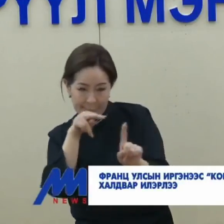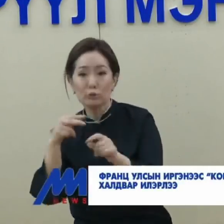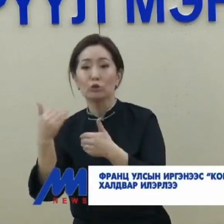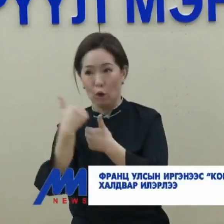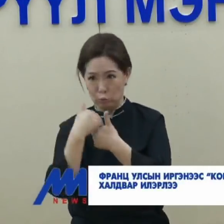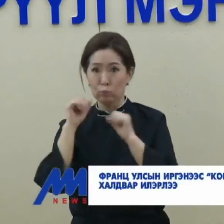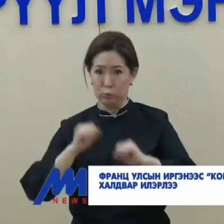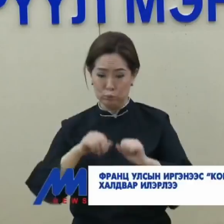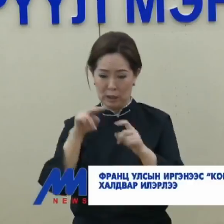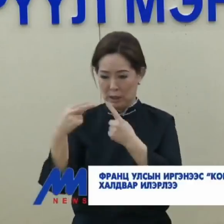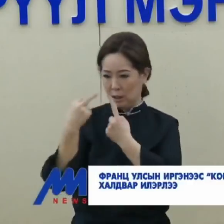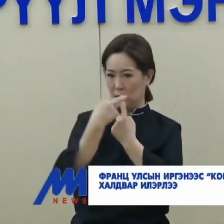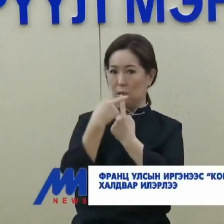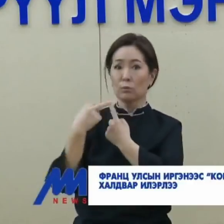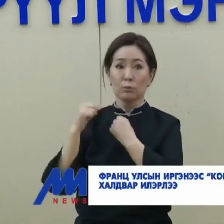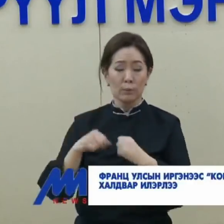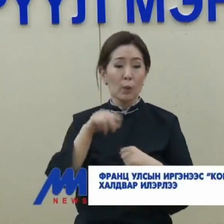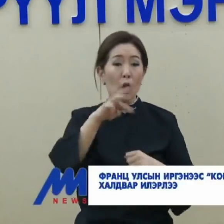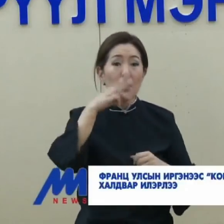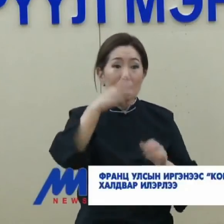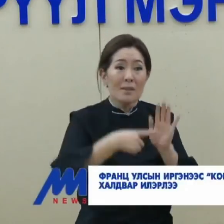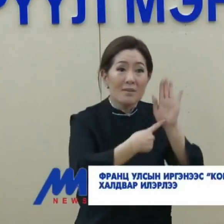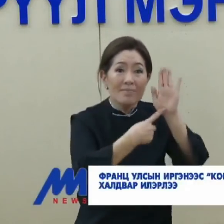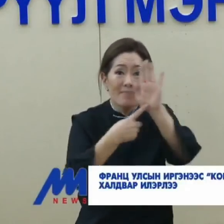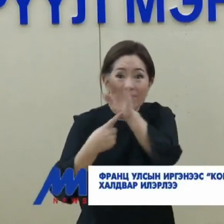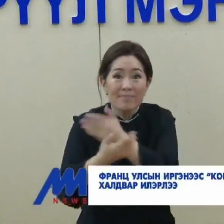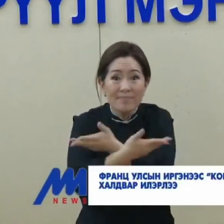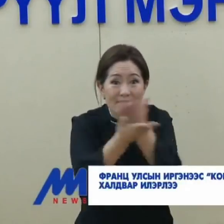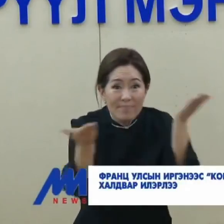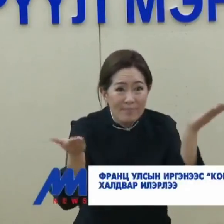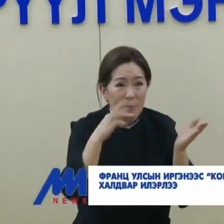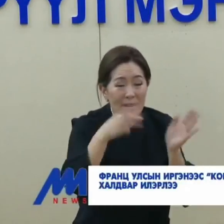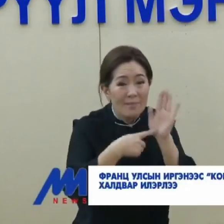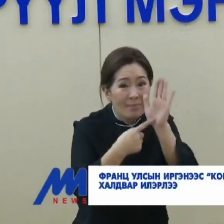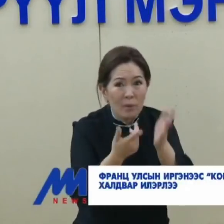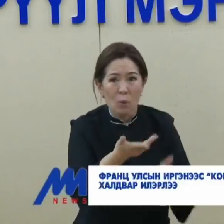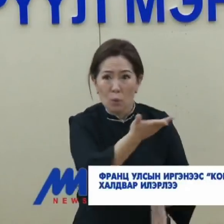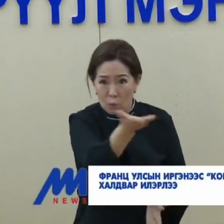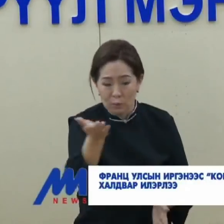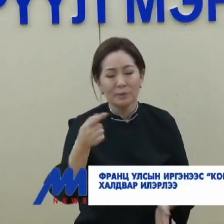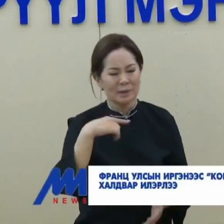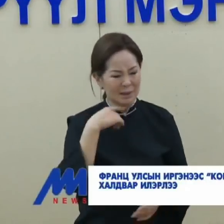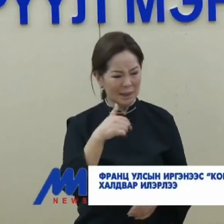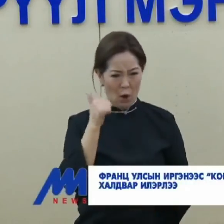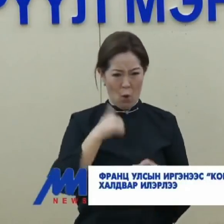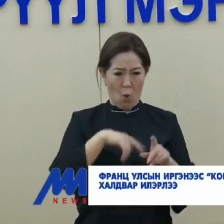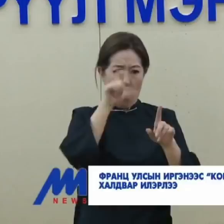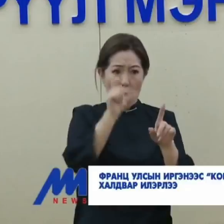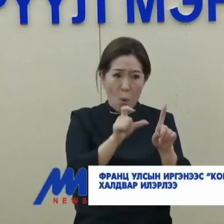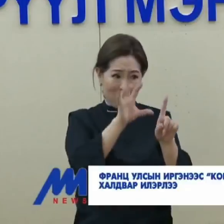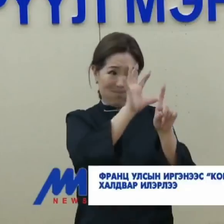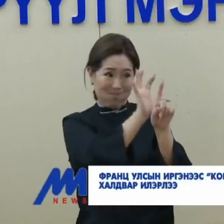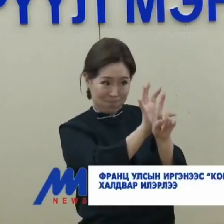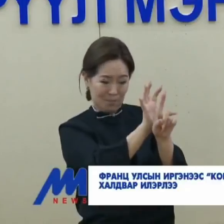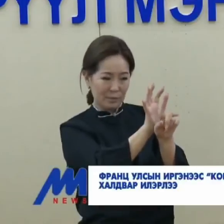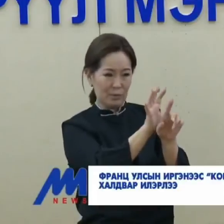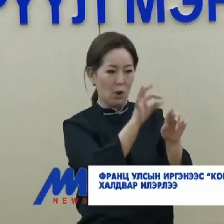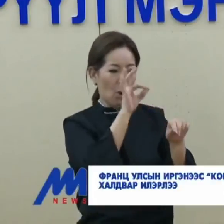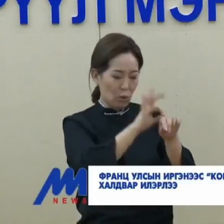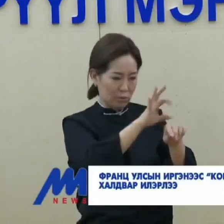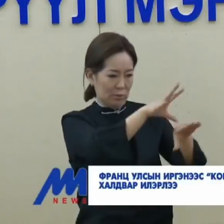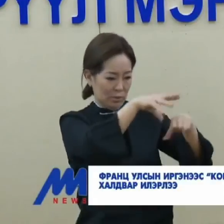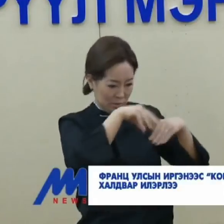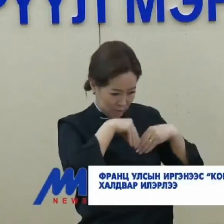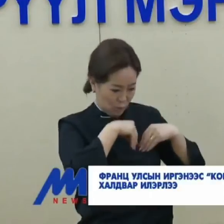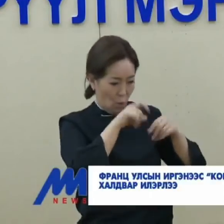одоо энэ нэвтрүүлгийг сонсож байгаа ард иргэдтэй хэлэхэд тухайн одоо хавьтал болсон хүмүүс бол халдвар төвшин судлын